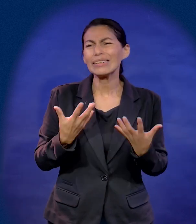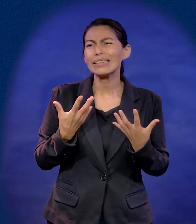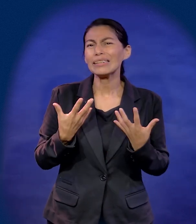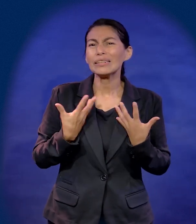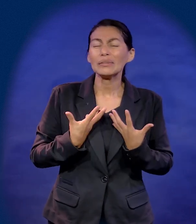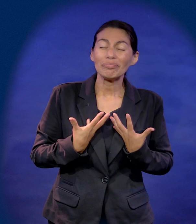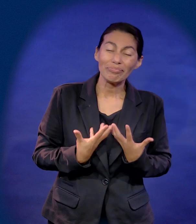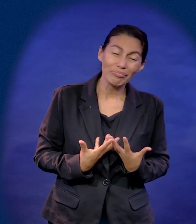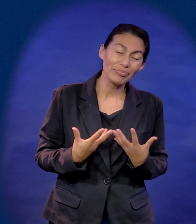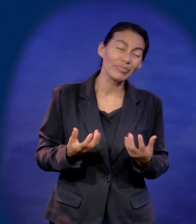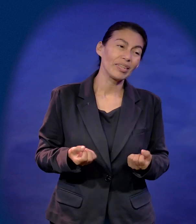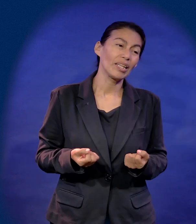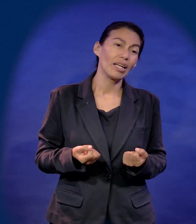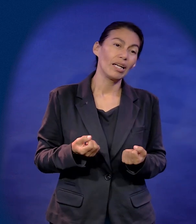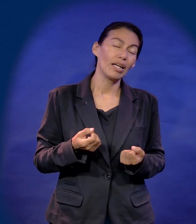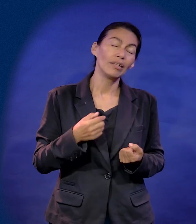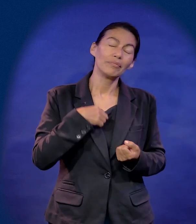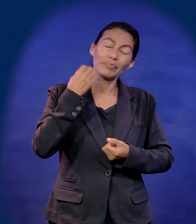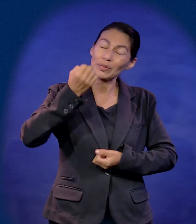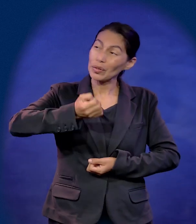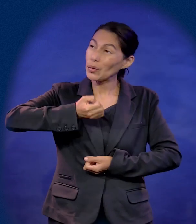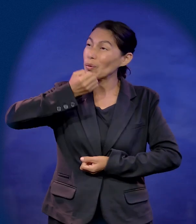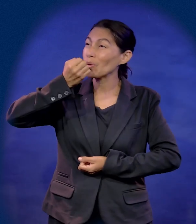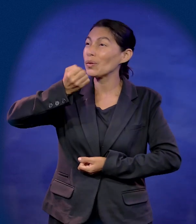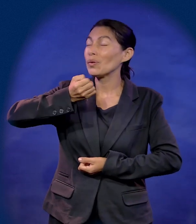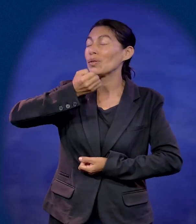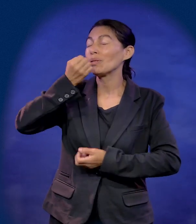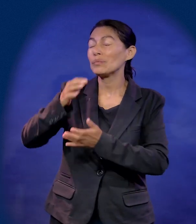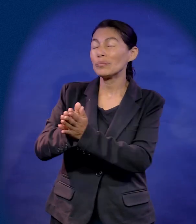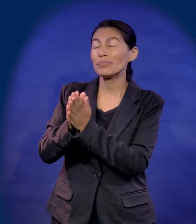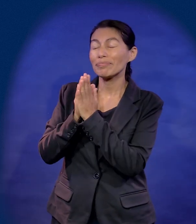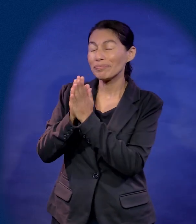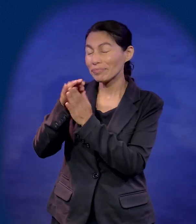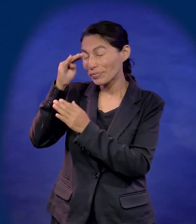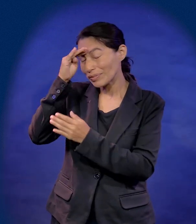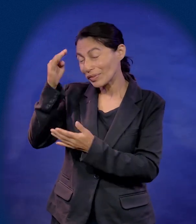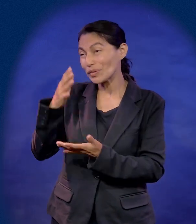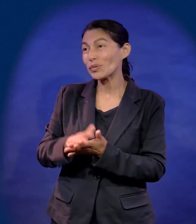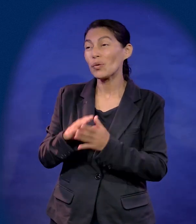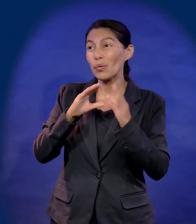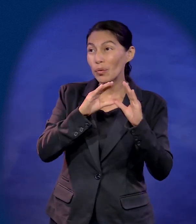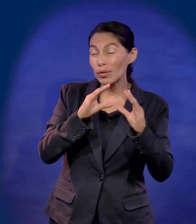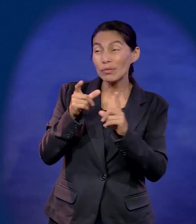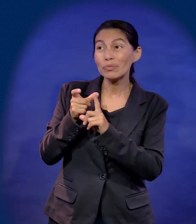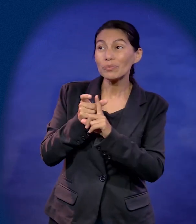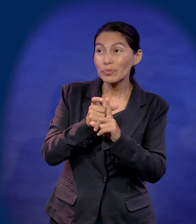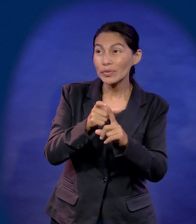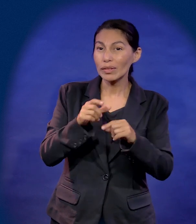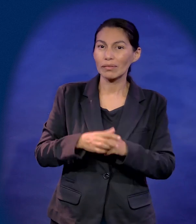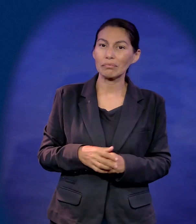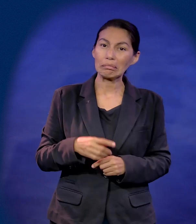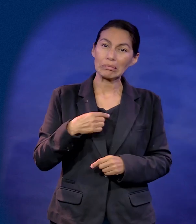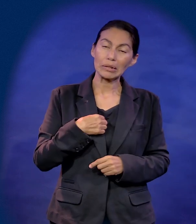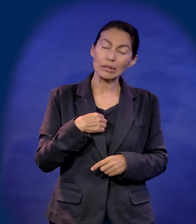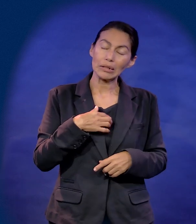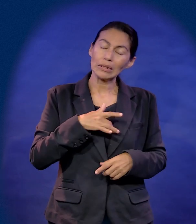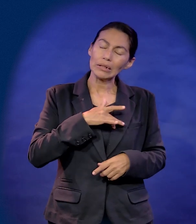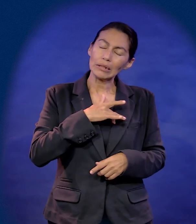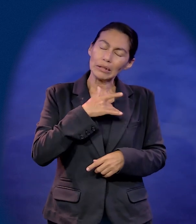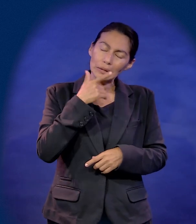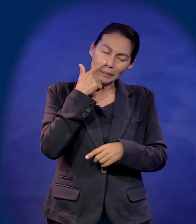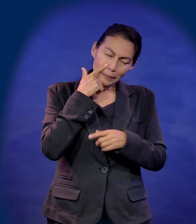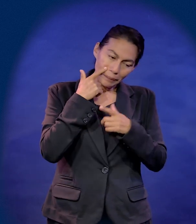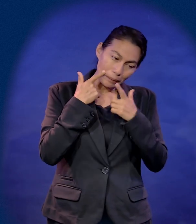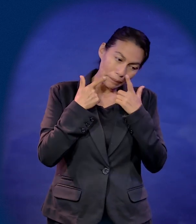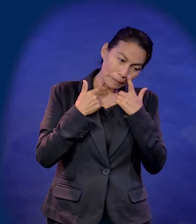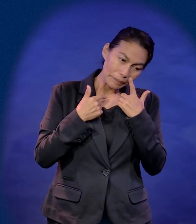muchacho, ayúdalo. Cuando llegamos al hotel, yo literalmente casi lloraba. Le